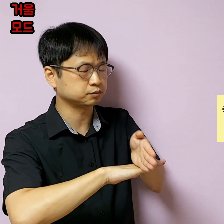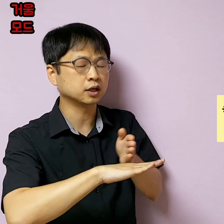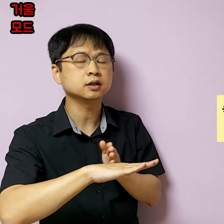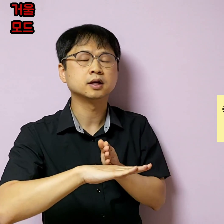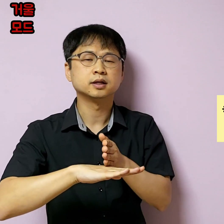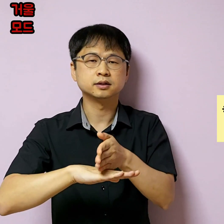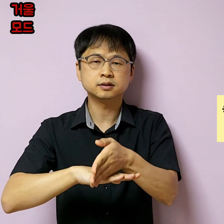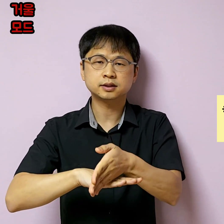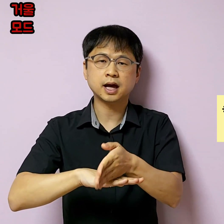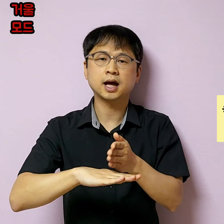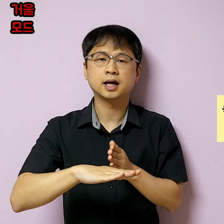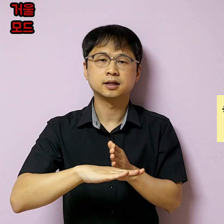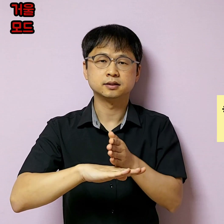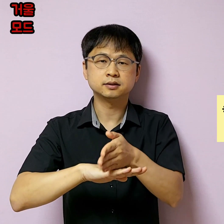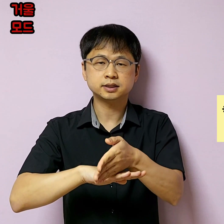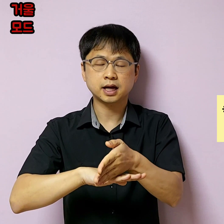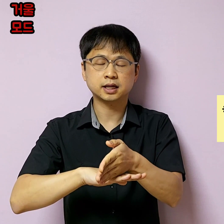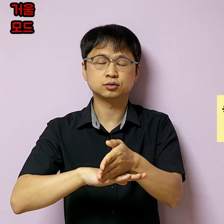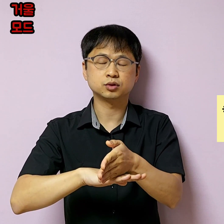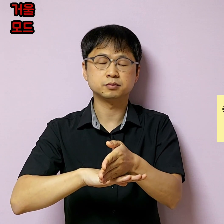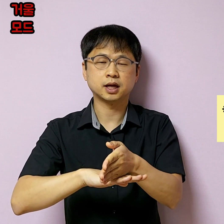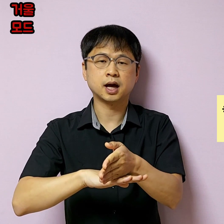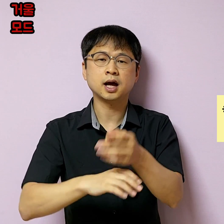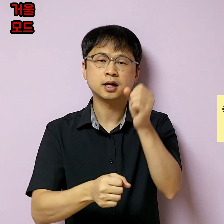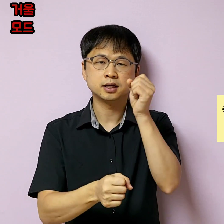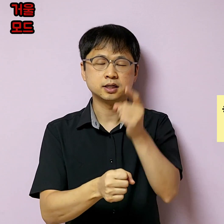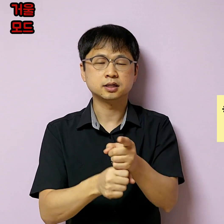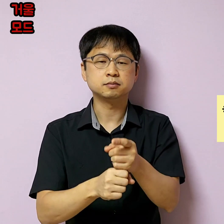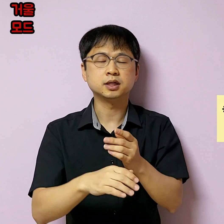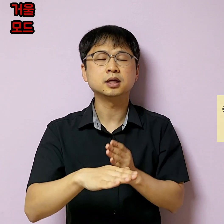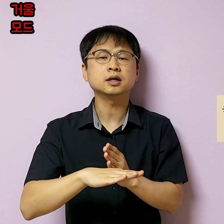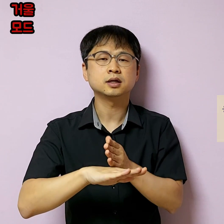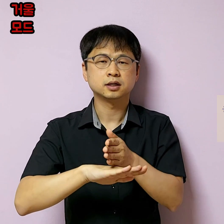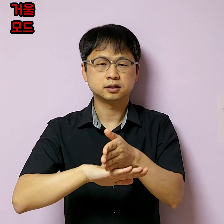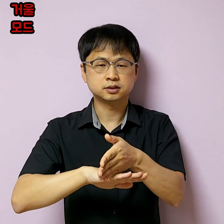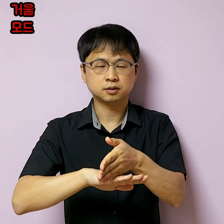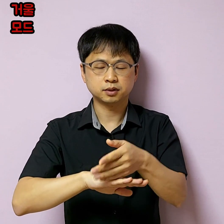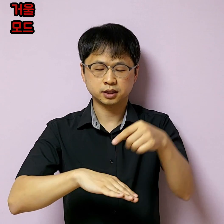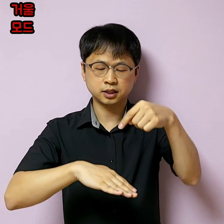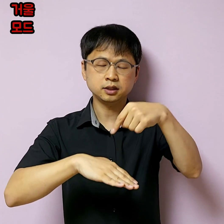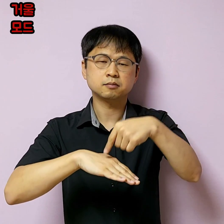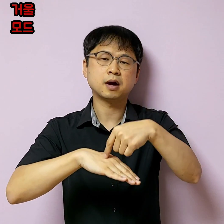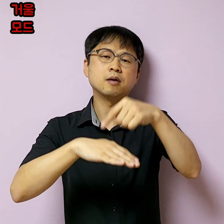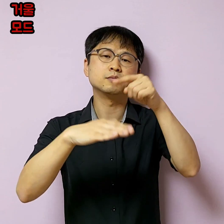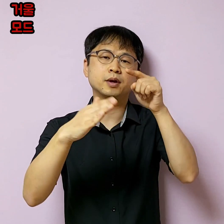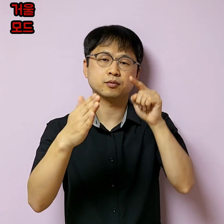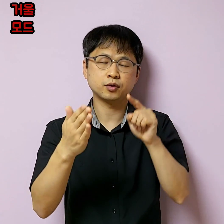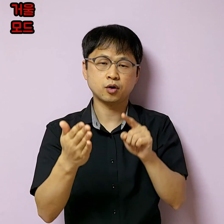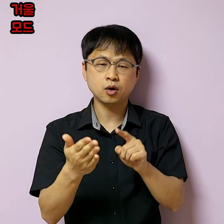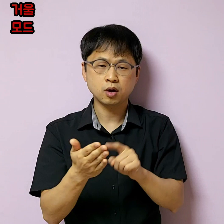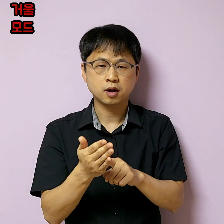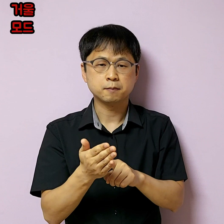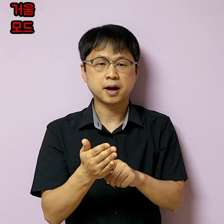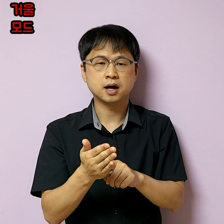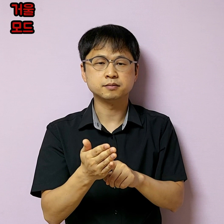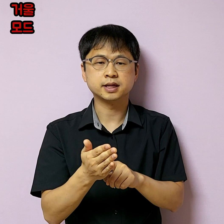넘겨주시면 늦다 느리다 라는 수어입니다. 이미 늦어버린 마음은 배웠고요.